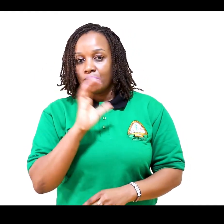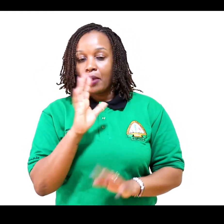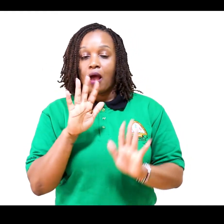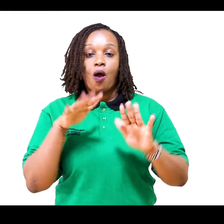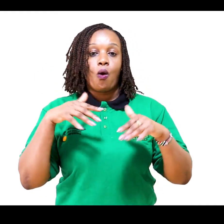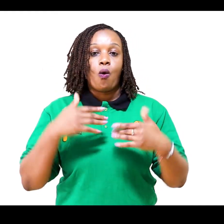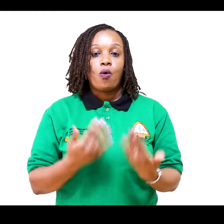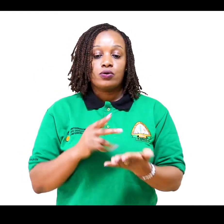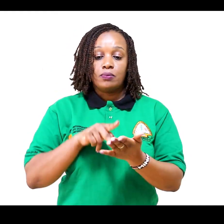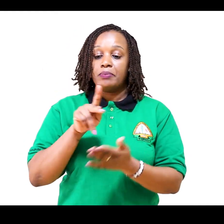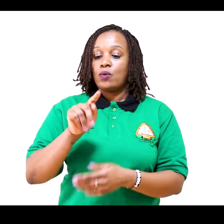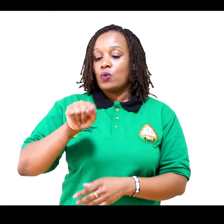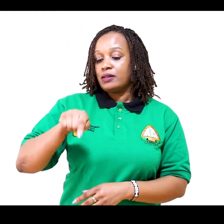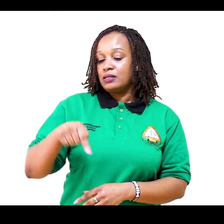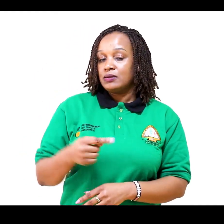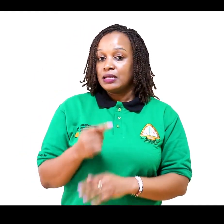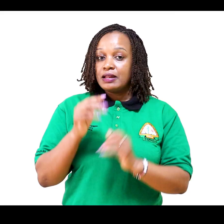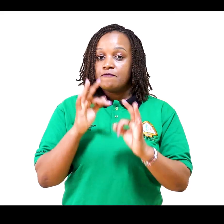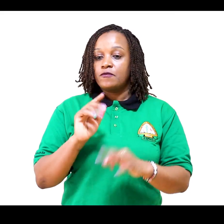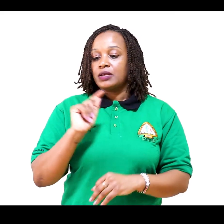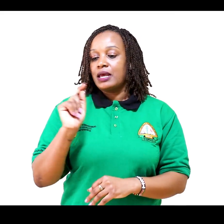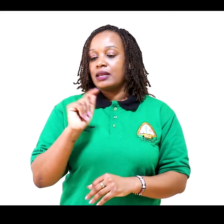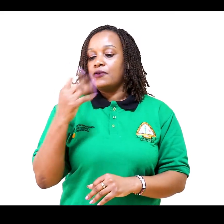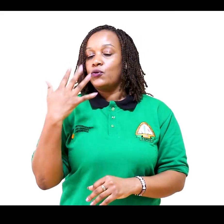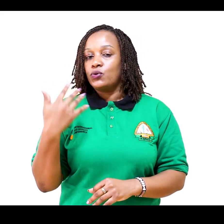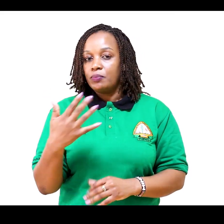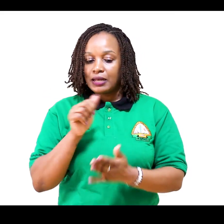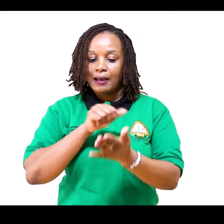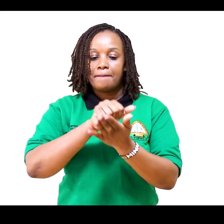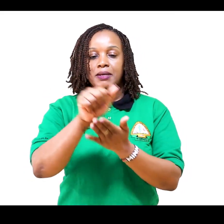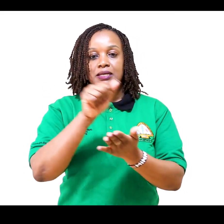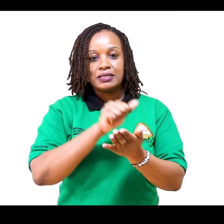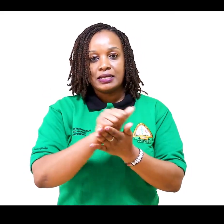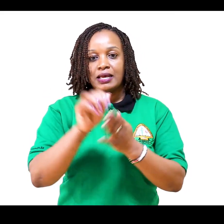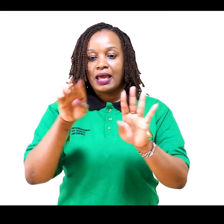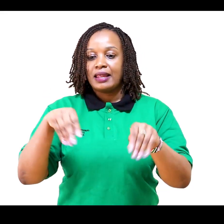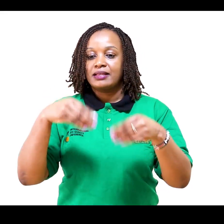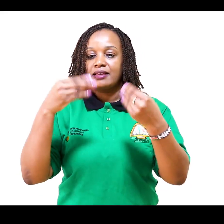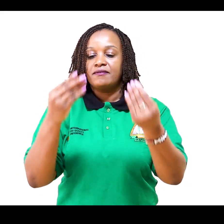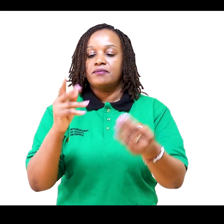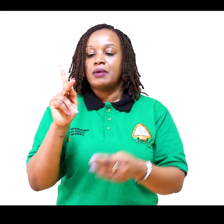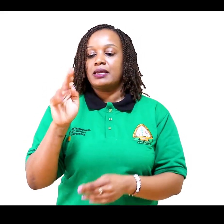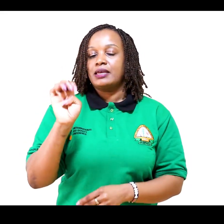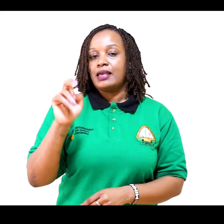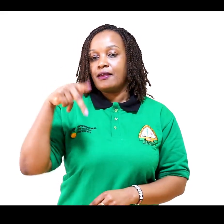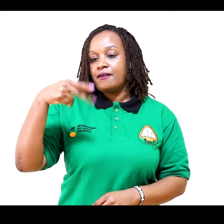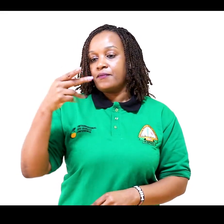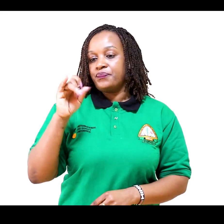zitapakuliwa na mteja au shilingi 1000 ikiwa hati za zabuni zitachapishwa na kutolewa